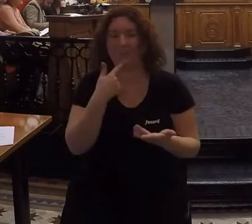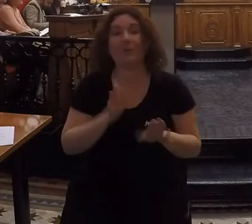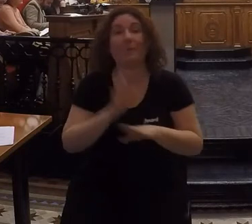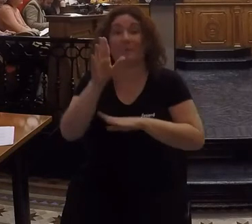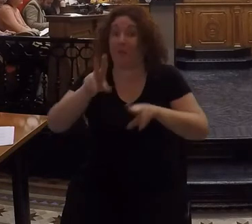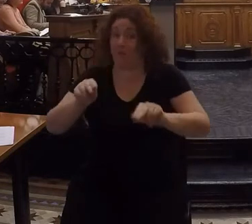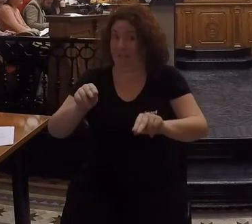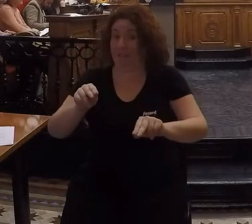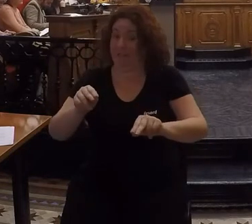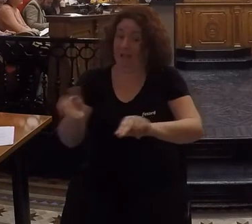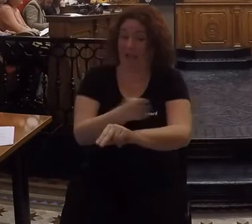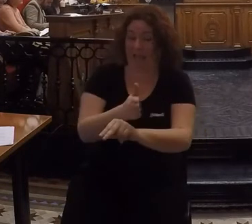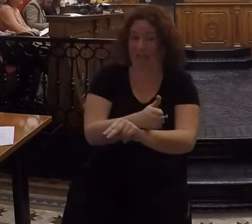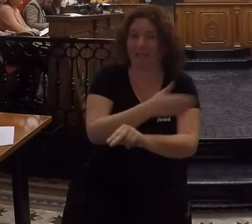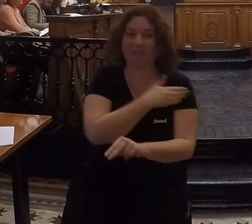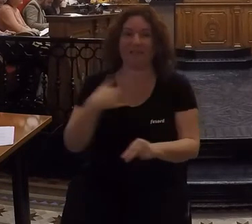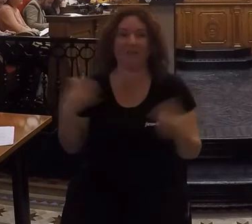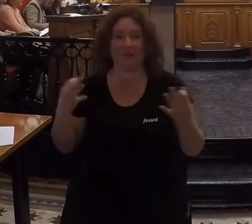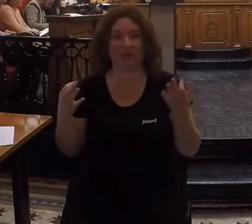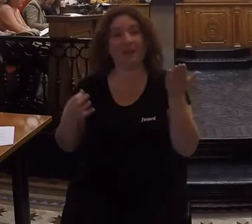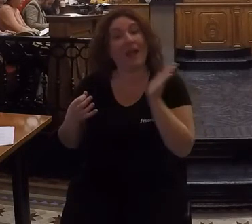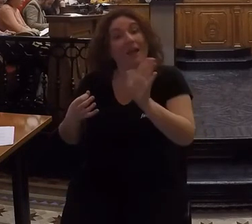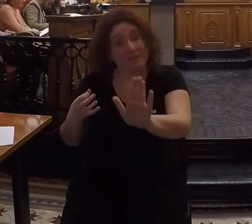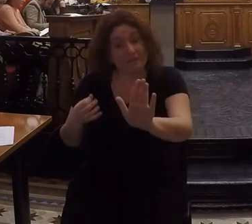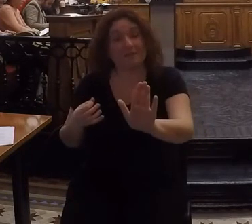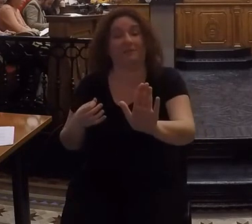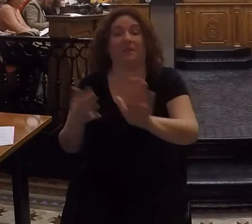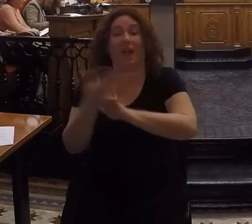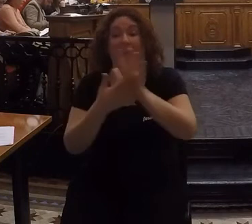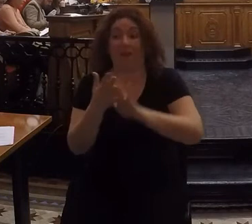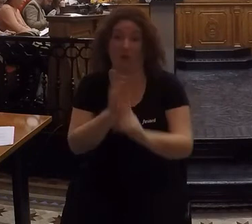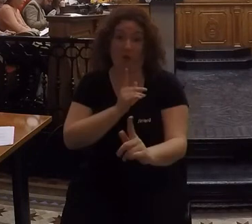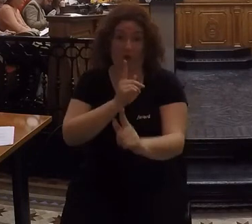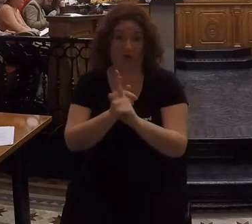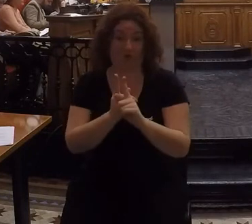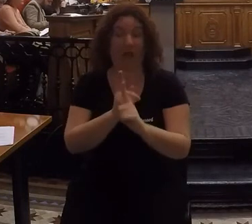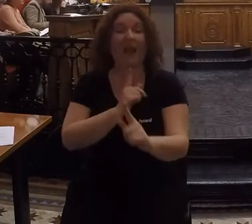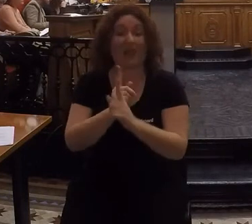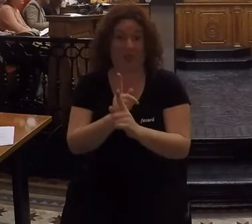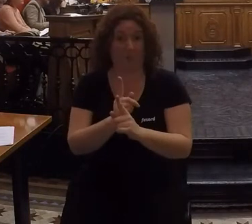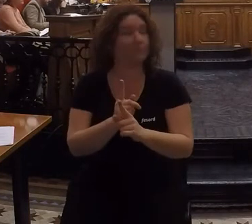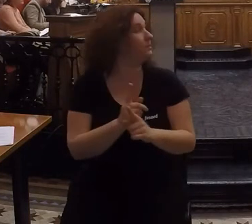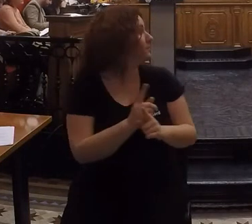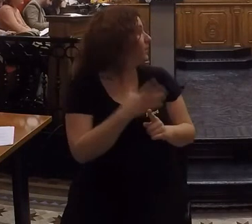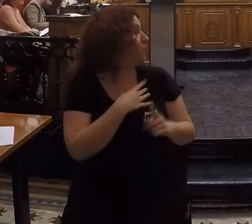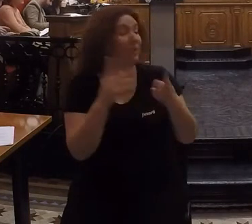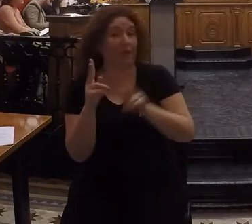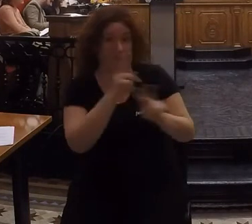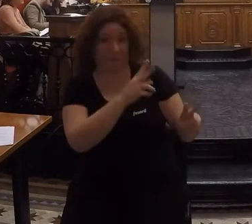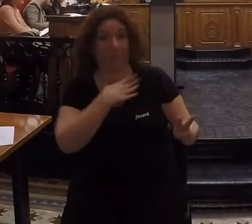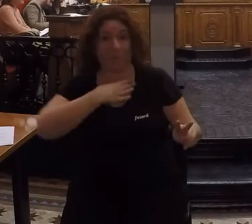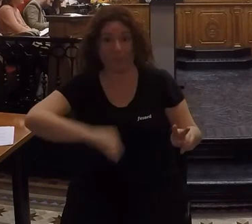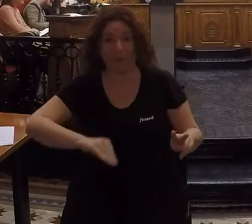hacer referencia a una alegación que, desde luego, yo creo que llama la atención. Si alguien no la ha visto, debería de verla, porque